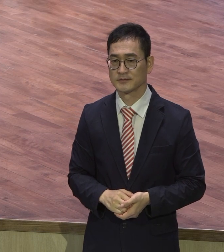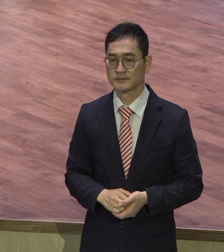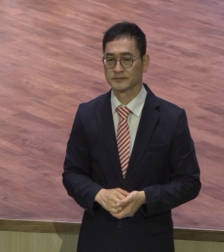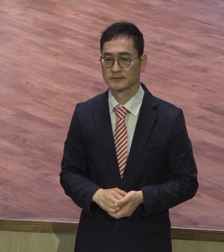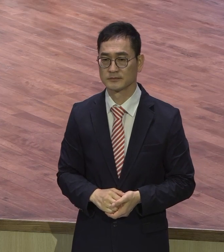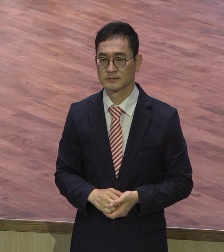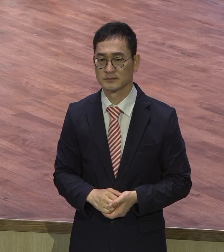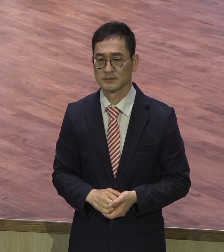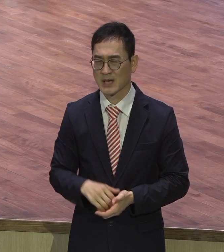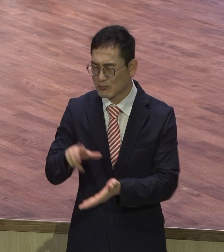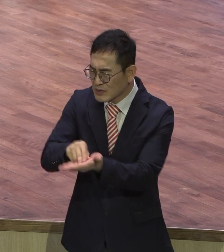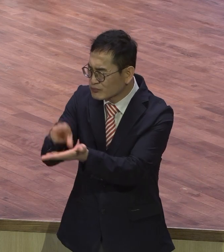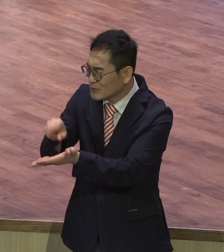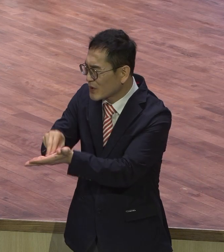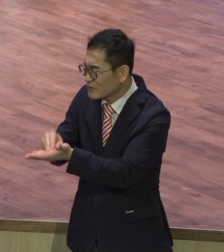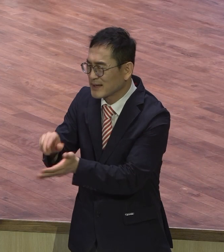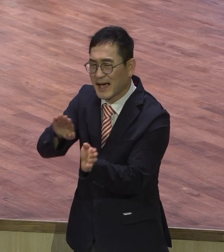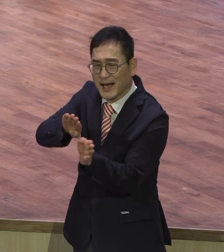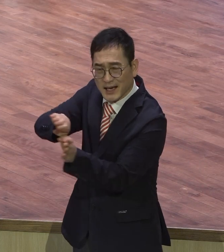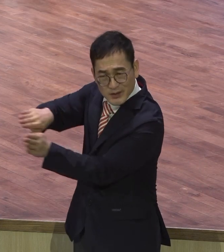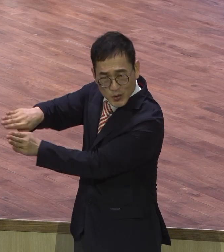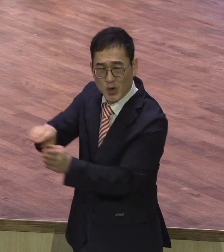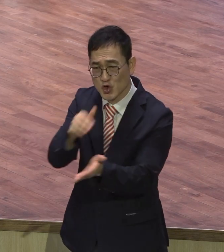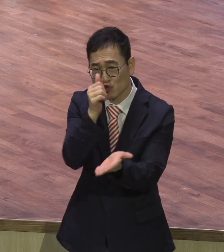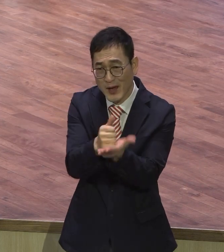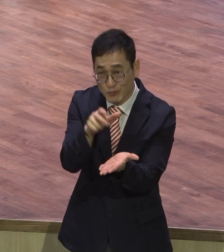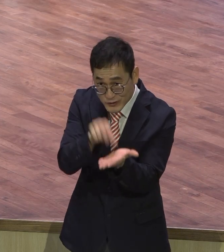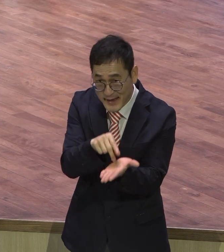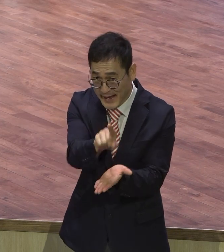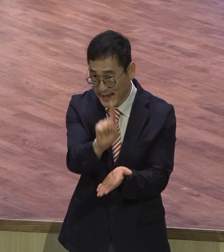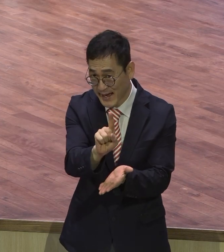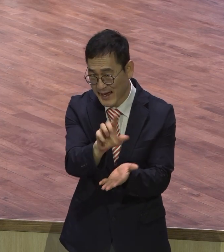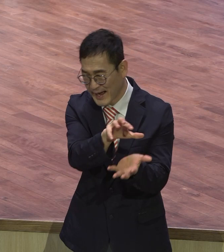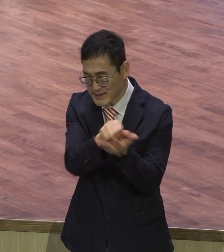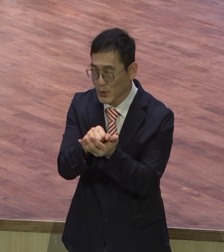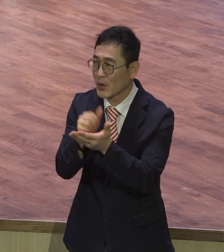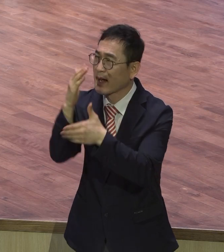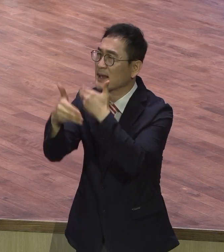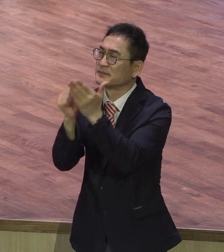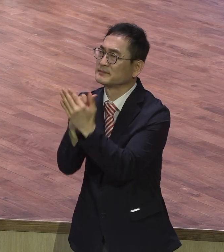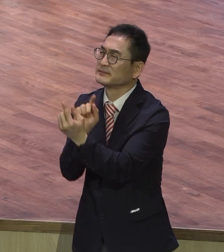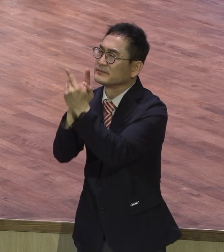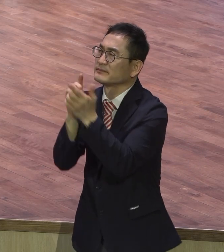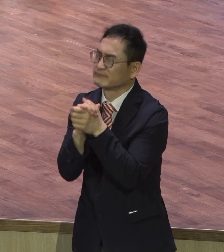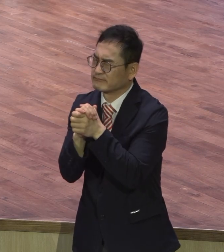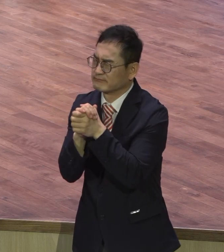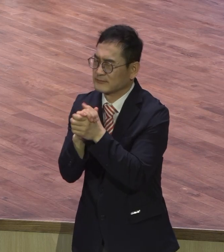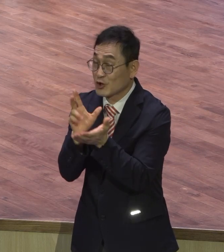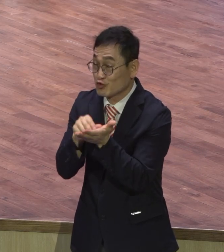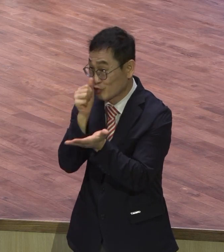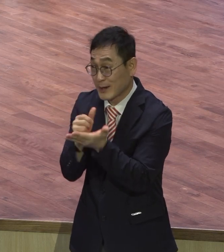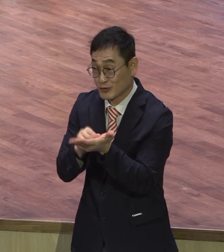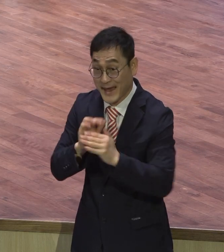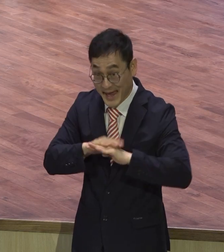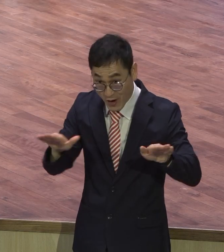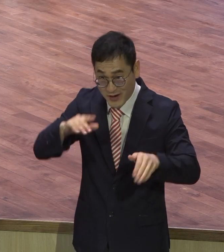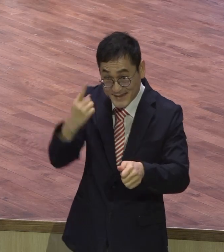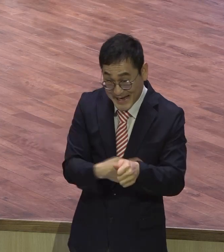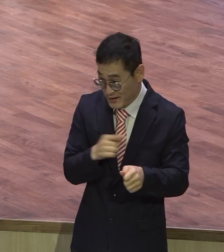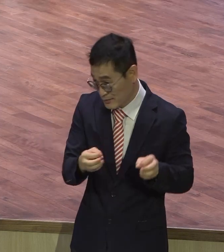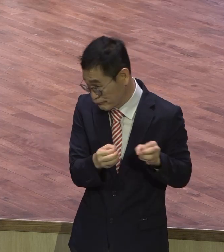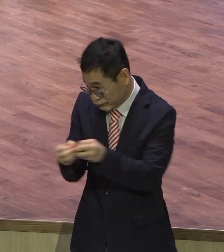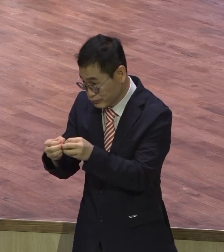다 내려놓고 하나님 앞에 정말 이 죄 문제 하나님 앞에 완전히 해결 받기만 하면 다른 문제는 저절로 다 해결되게